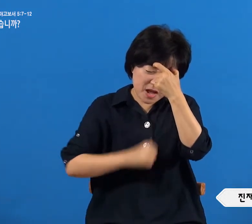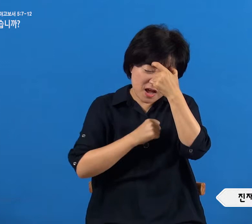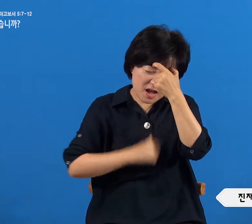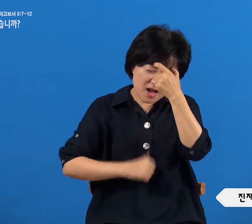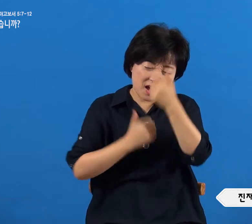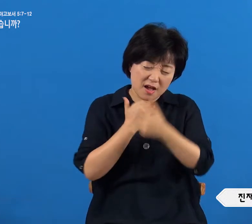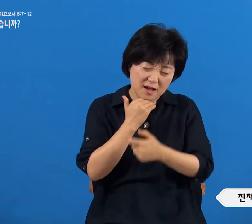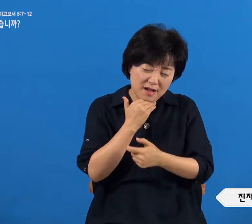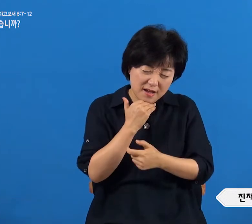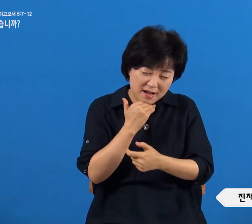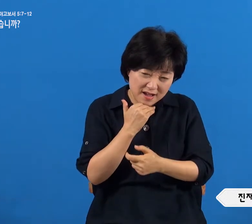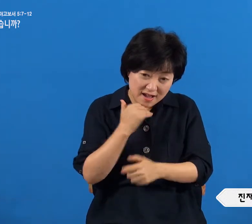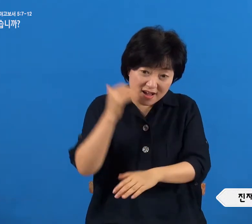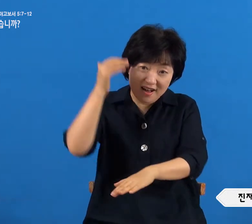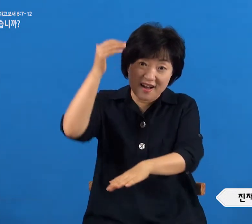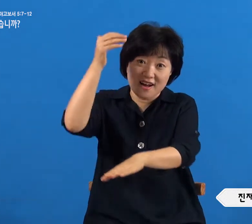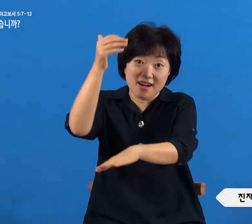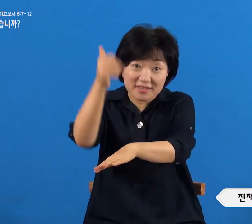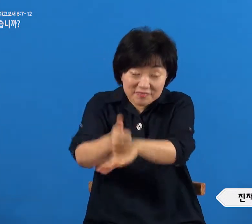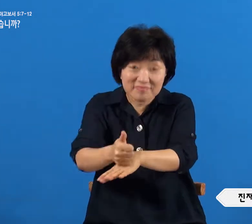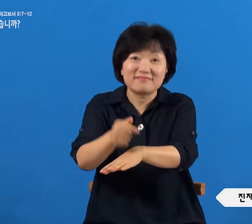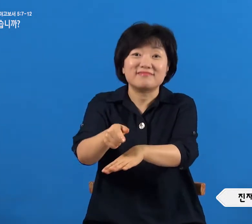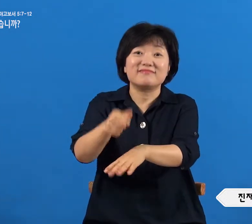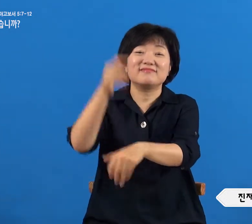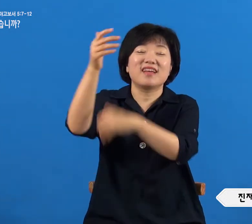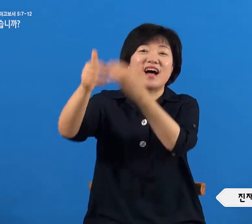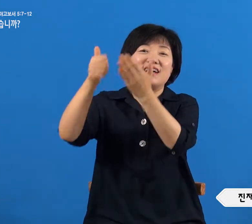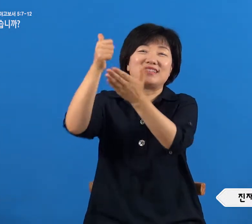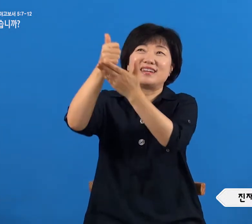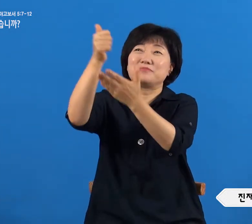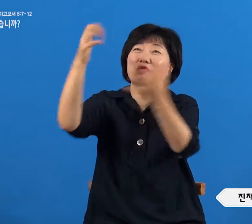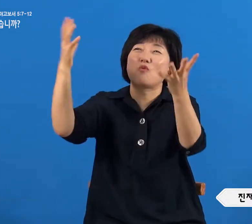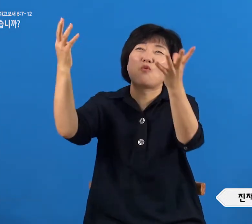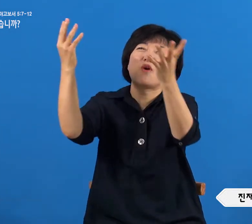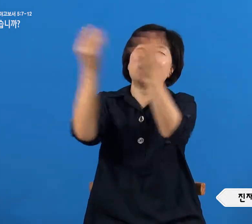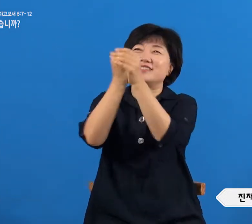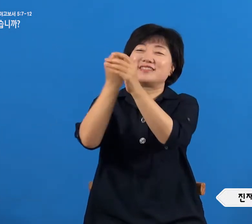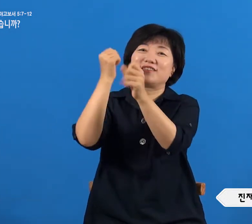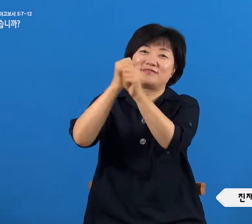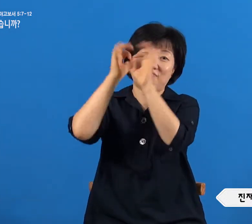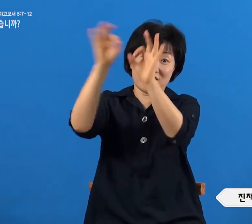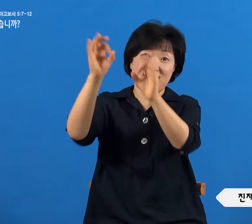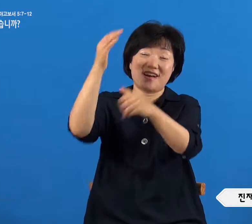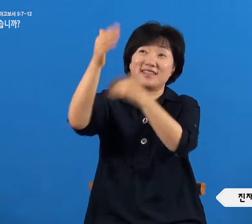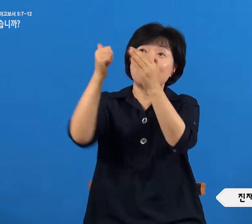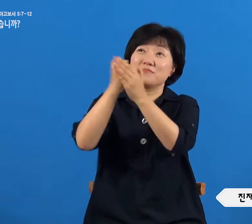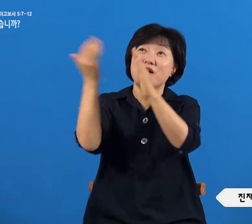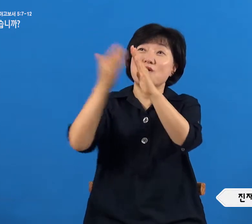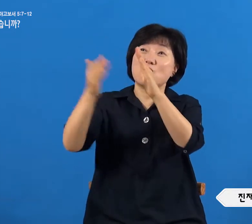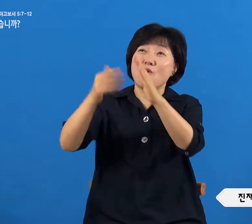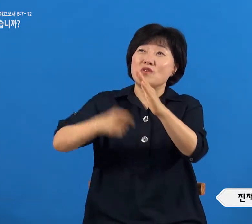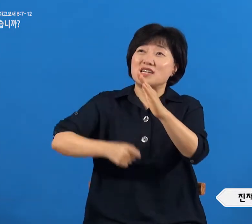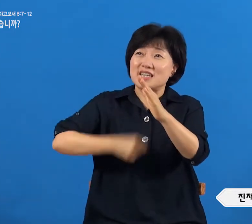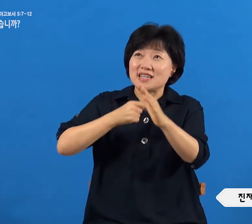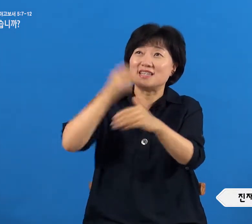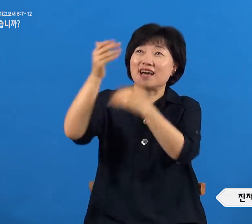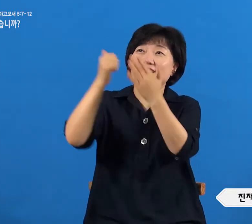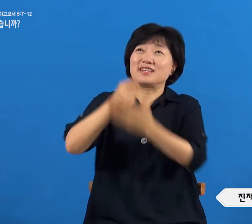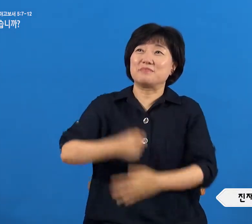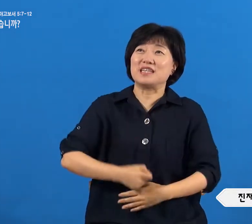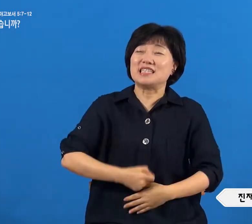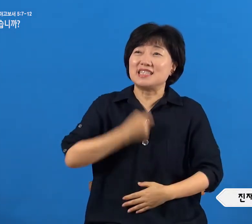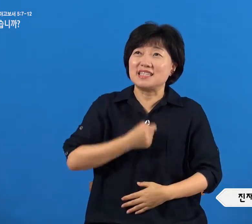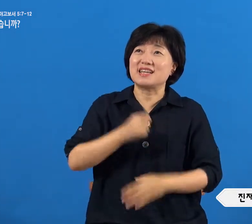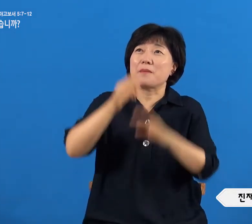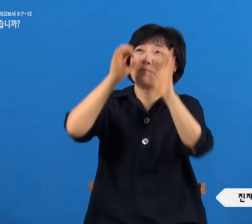그는 그 결말에 하나님의 완전하심을 봅니다. 하나님의 공의로우심을 봅니다. 하나님의 신실하심을